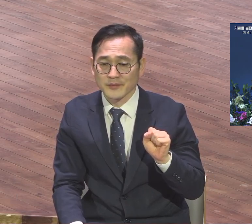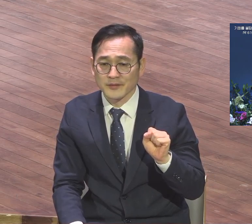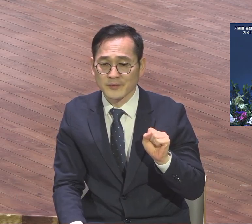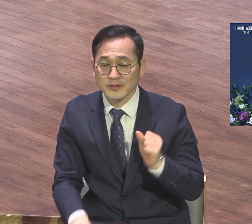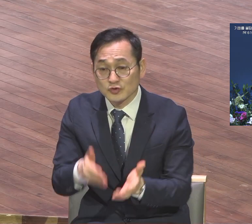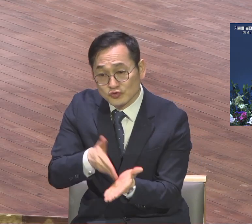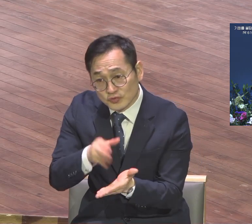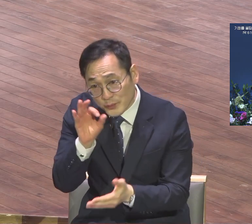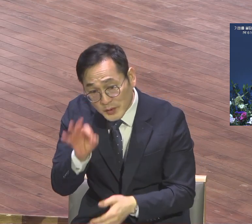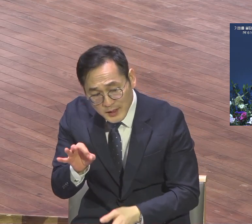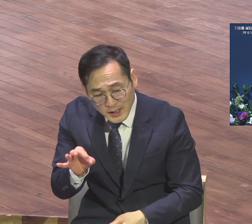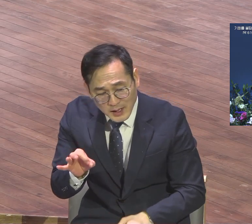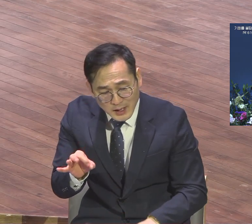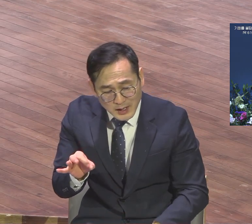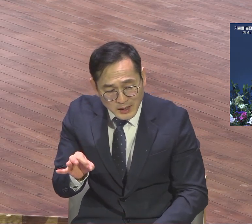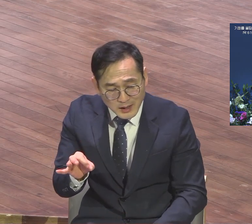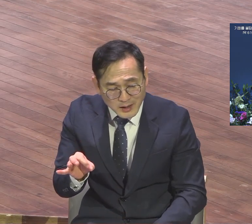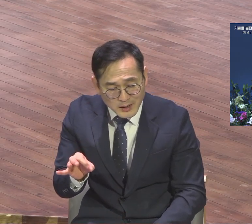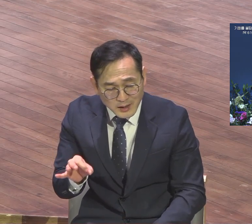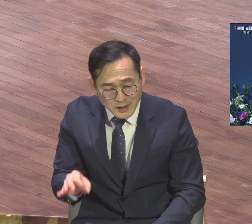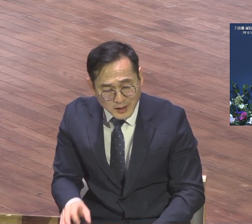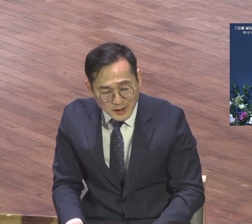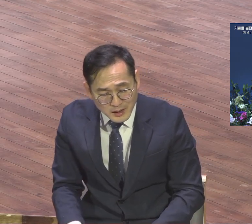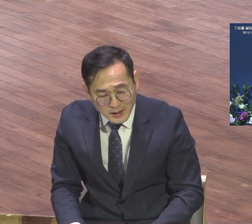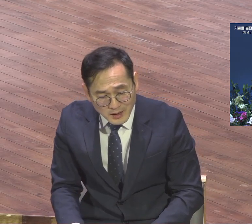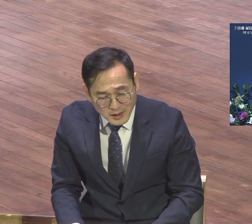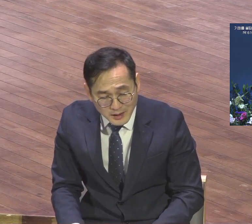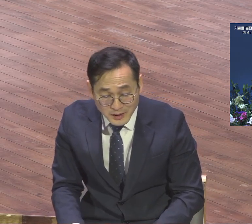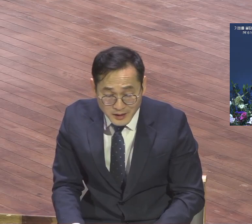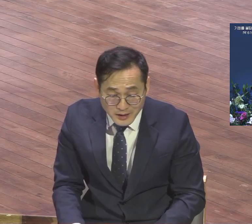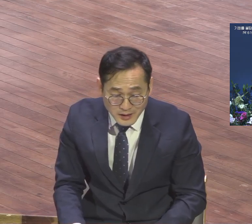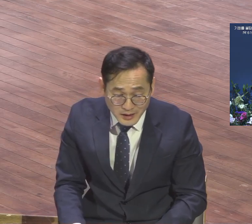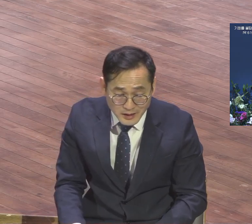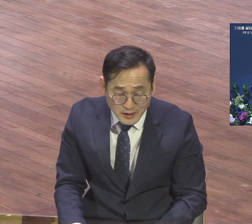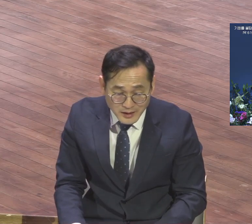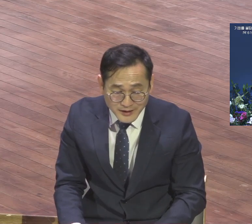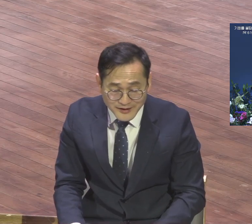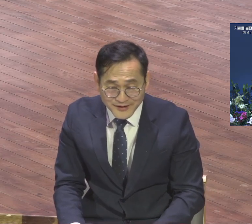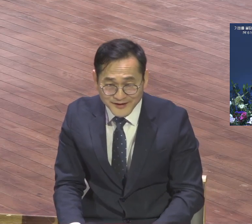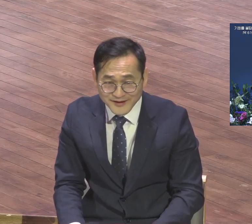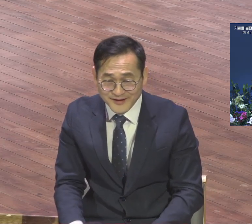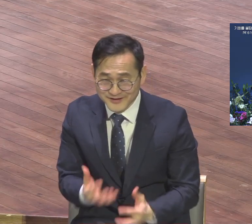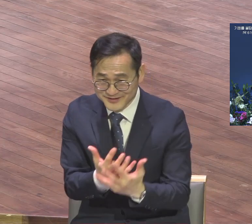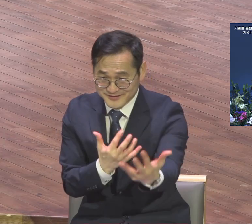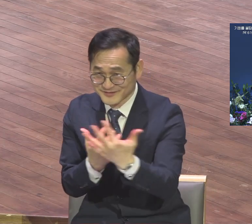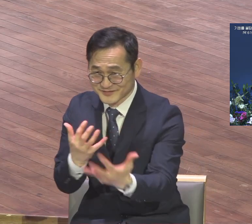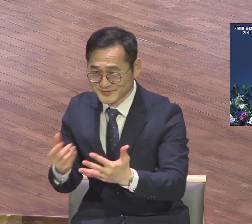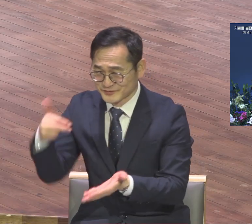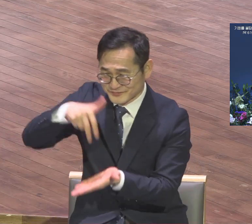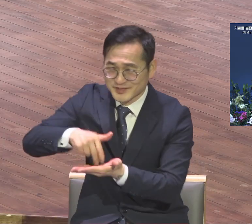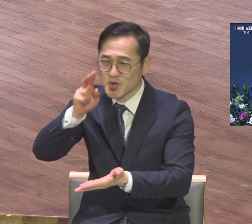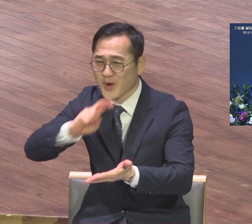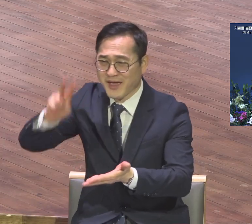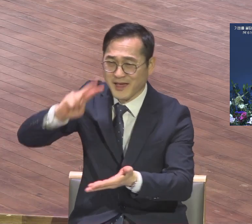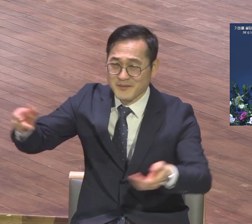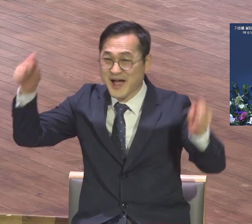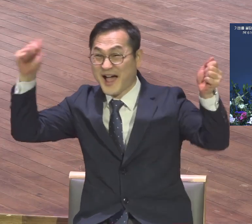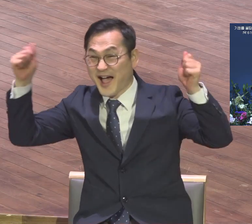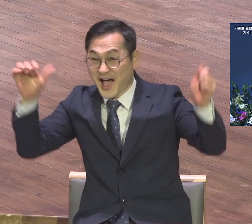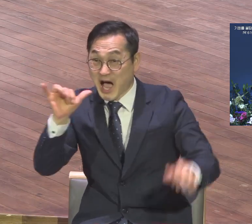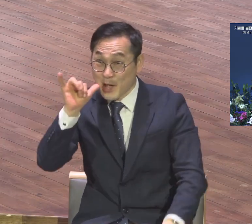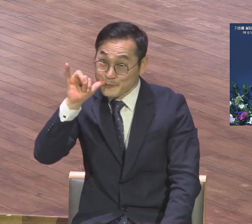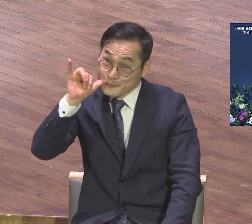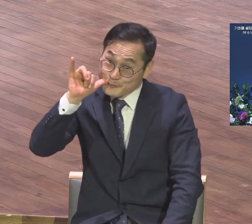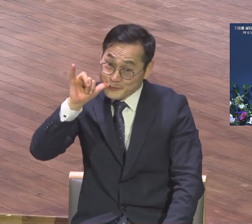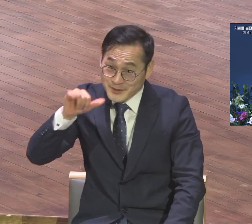뉴스 보니까 막 애들 나와가 막 이 스카이홀에서 뭐 유명한 뭐 배우들인지 뭐